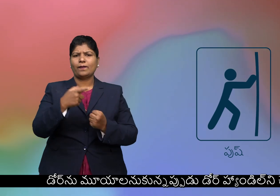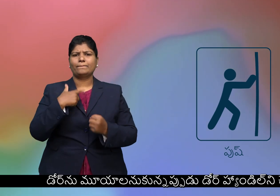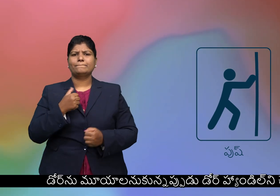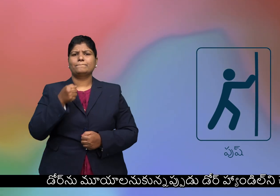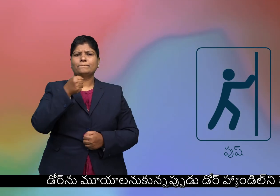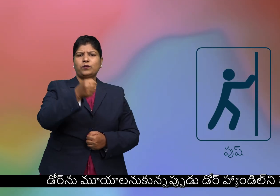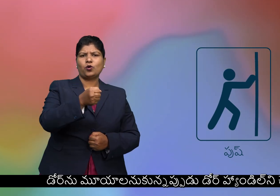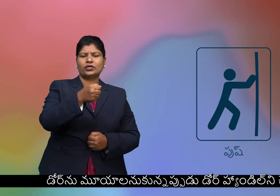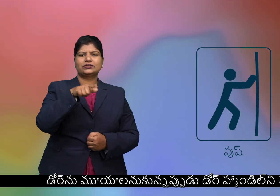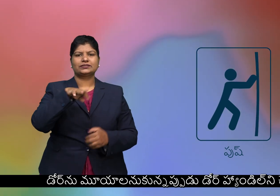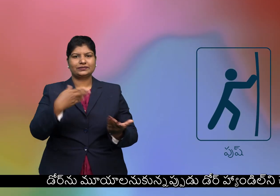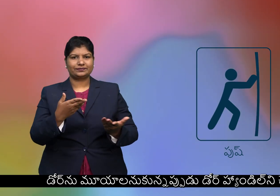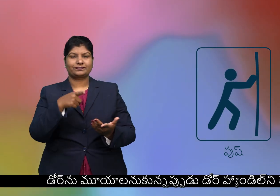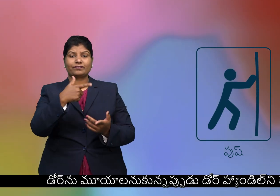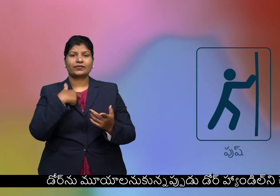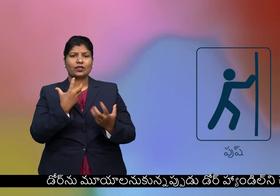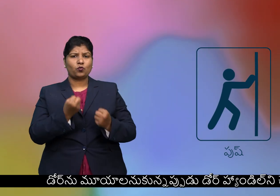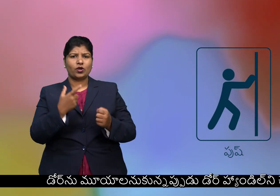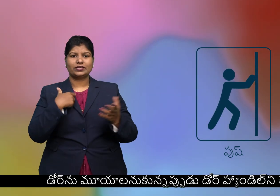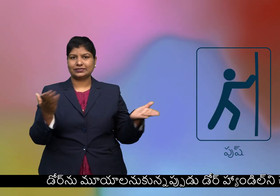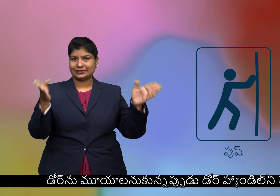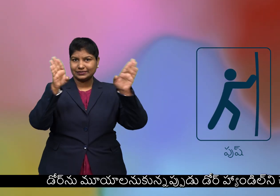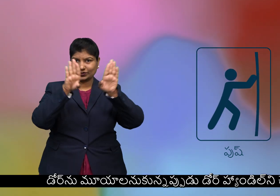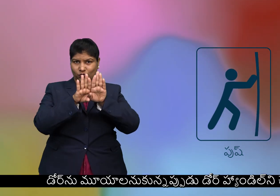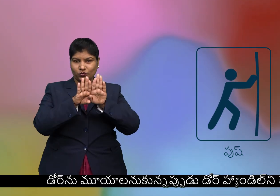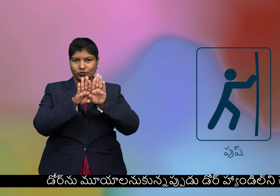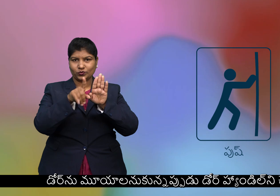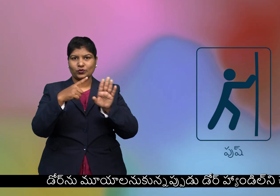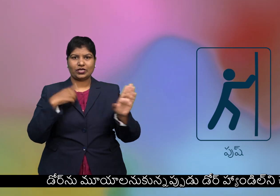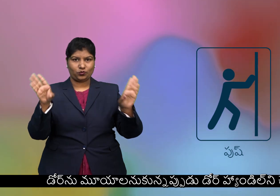డోర్ని ముయ్యాలనుకున్నప్పుడు డోర్ హ్యాండిల్ని చేత్తో లాగాలి.